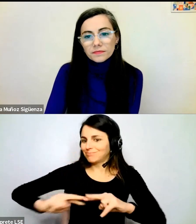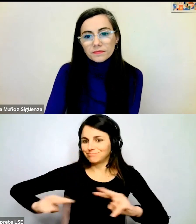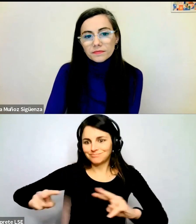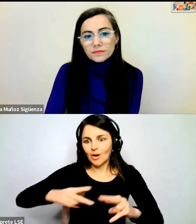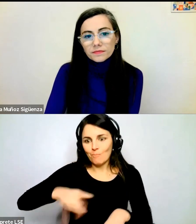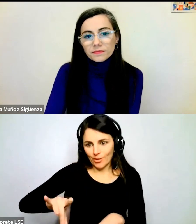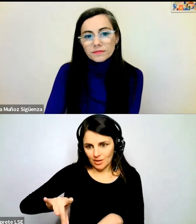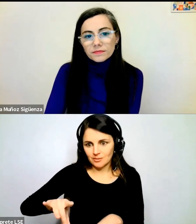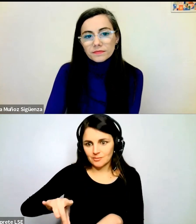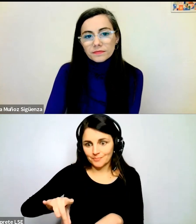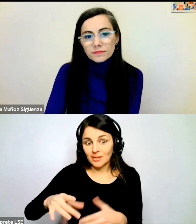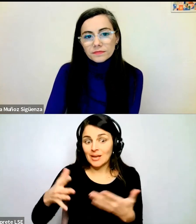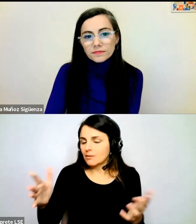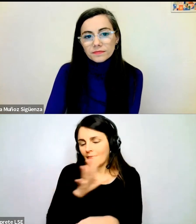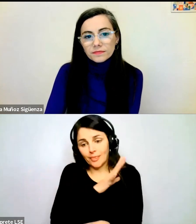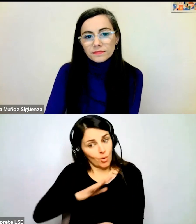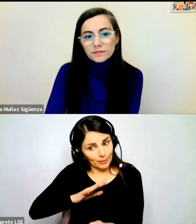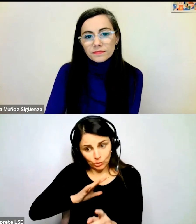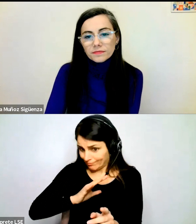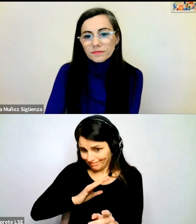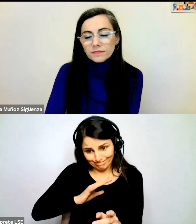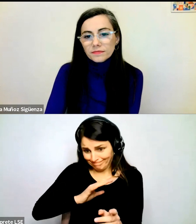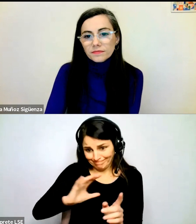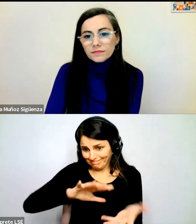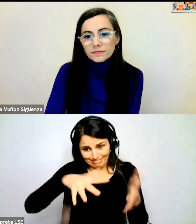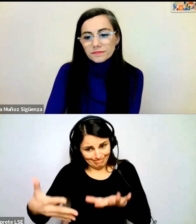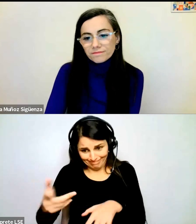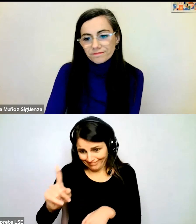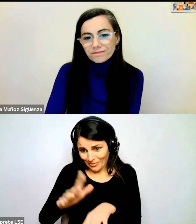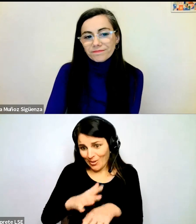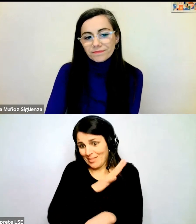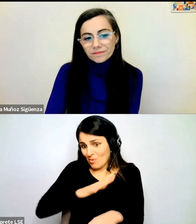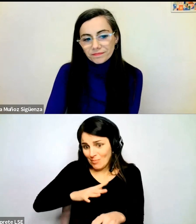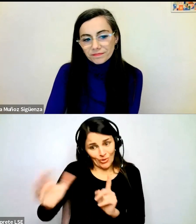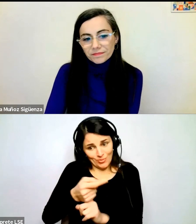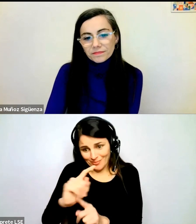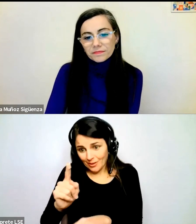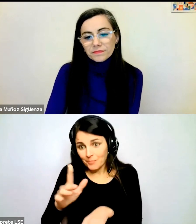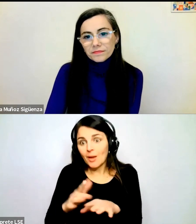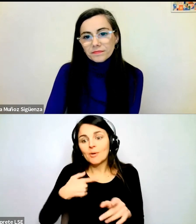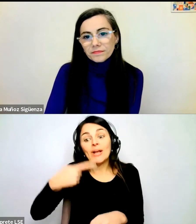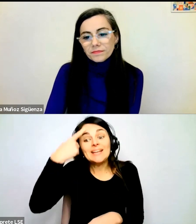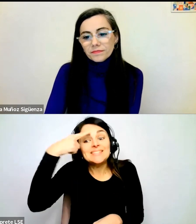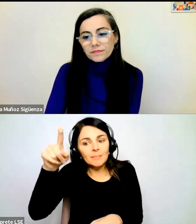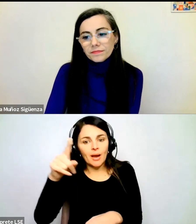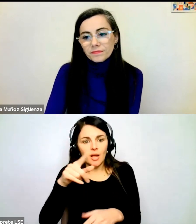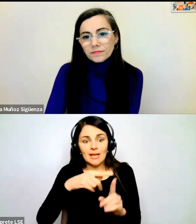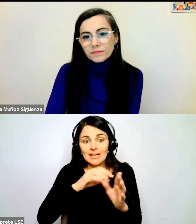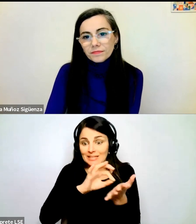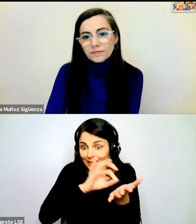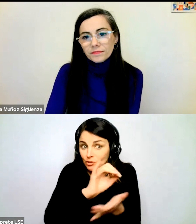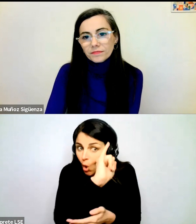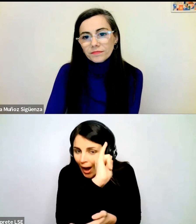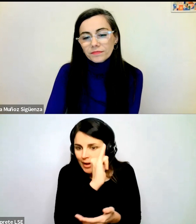esto sucede, bueno, pues el servicio está ahí y que sepáis que no está siendo accesible a nivel general. No sé en cada